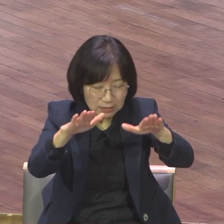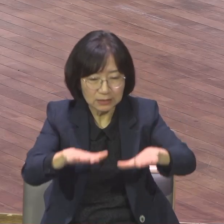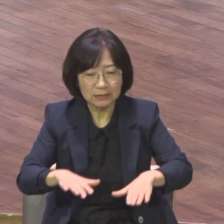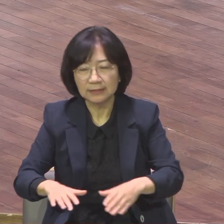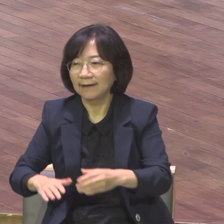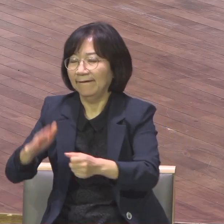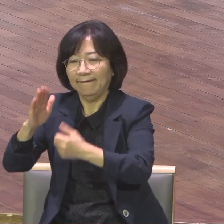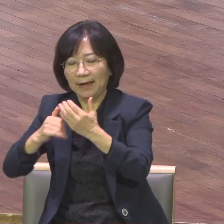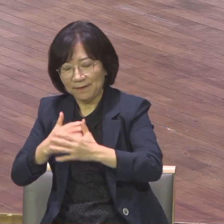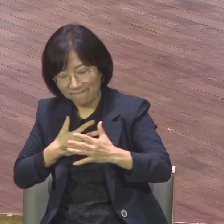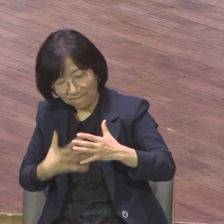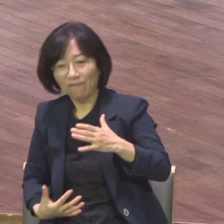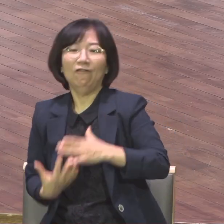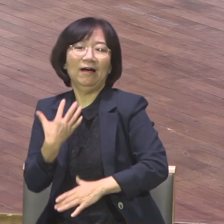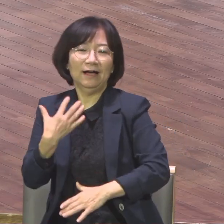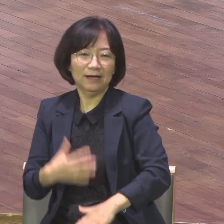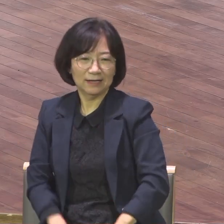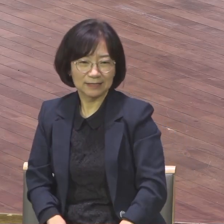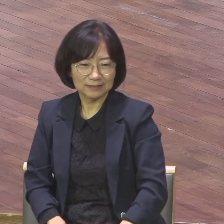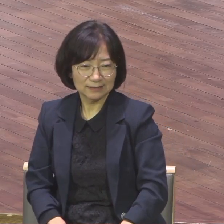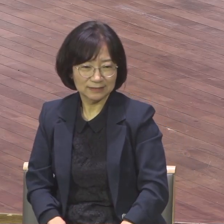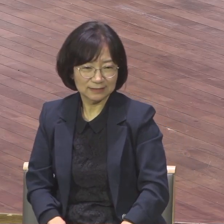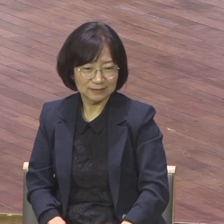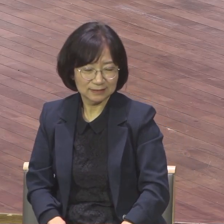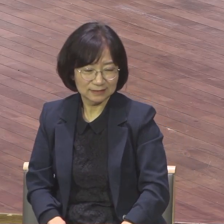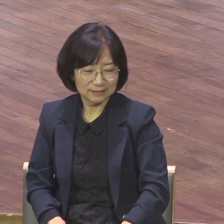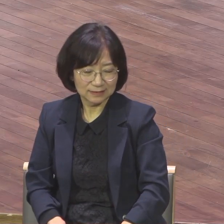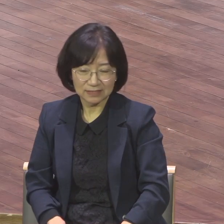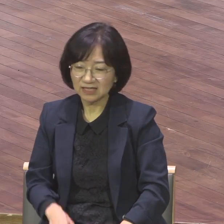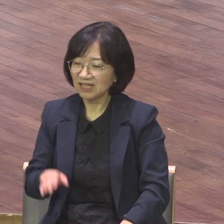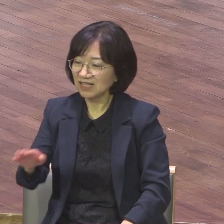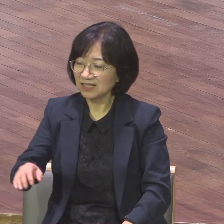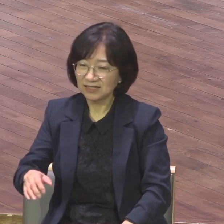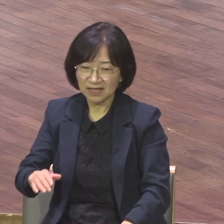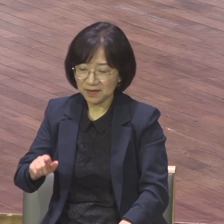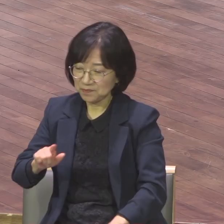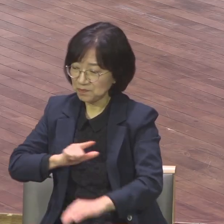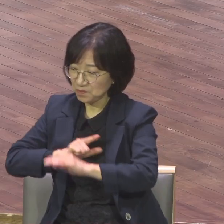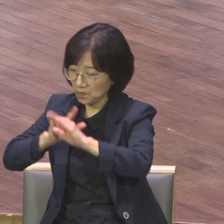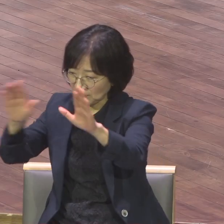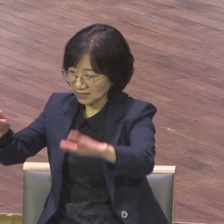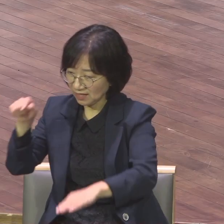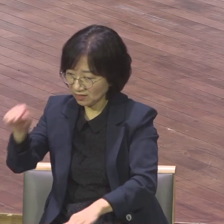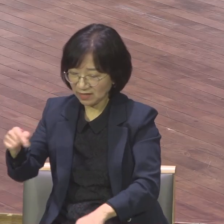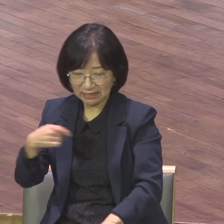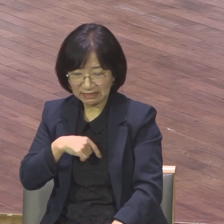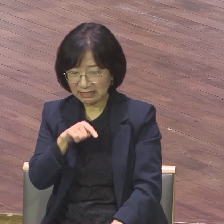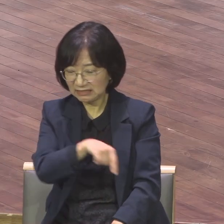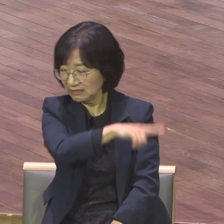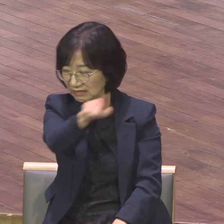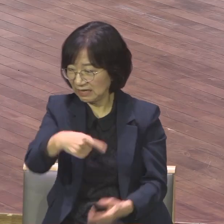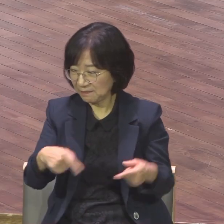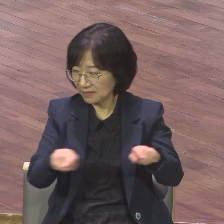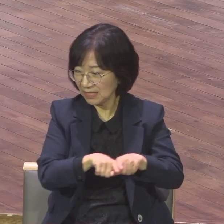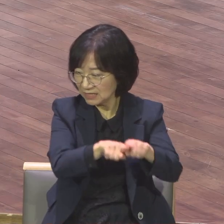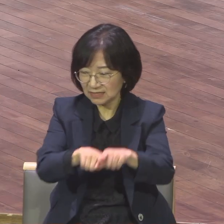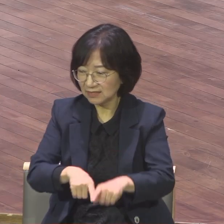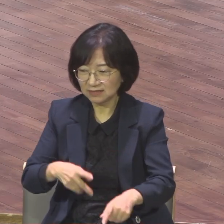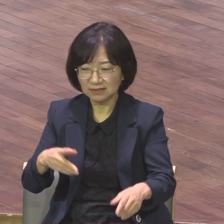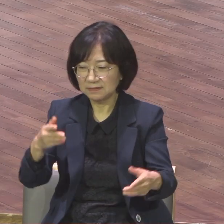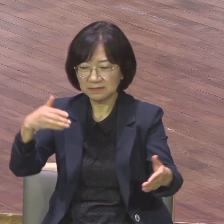백성들한테 책망을 하면서 나 이제 모세가 그랬어요. 나 이제 더 이상 이스라엘 백성들하고 함께 동행하지 않겠다